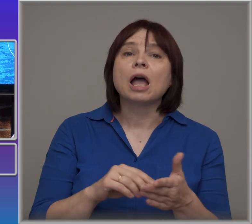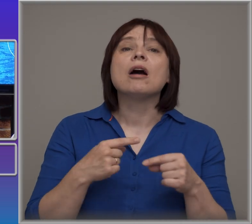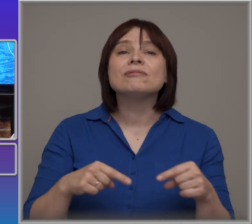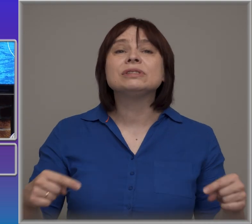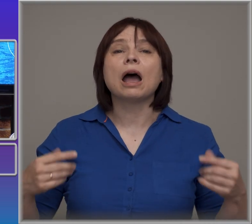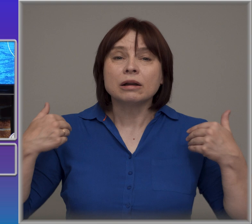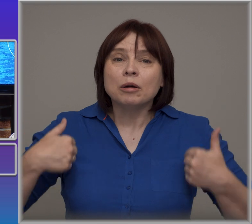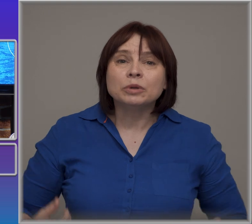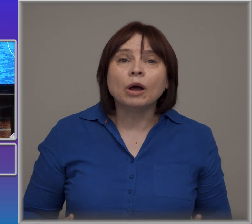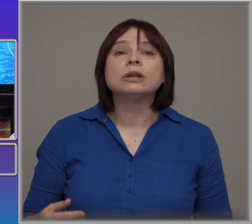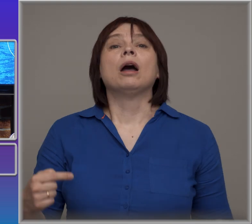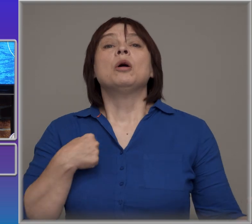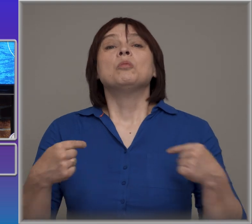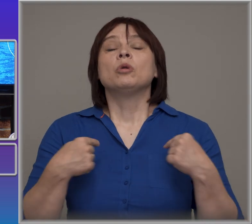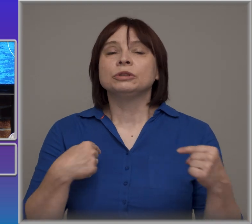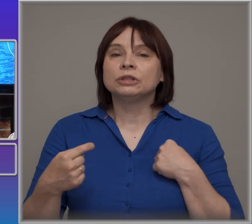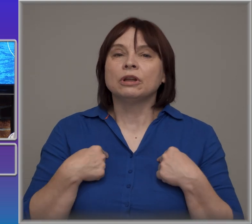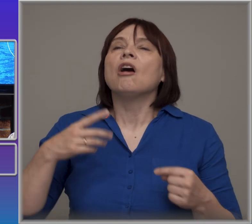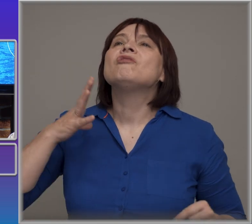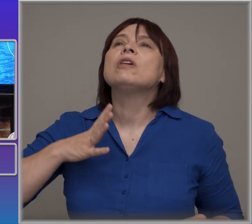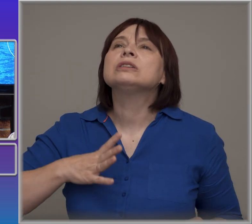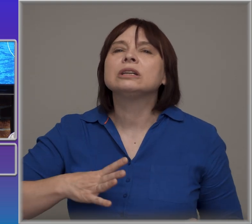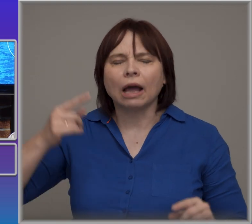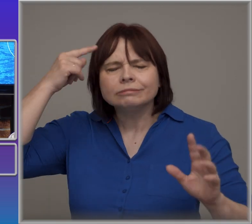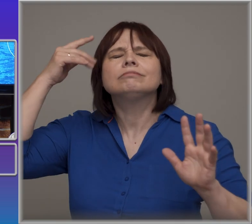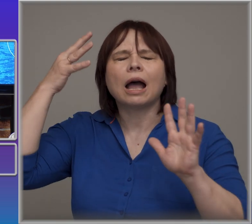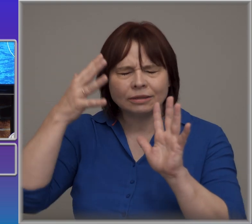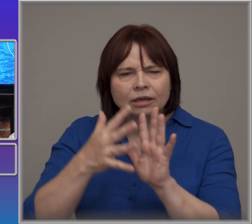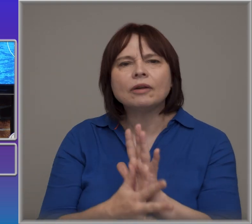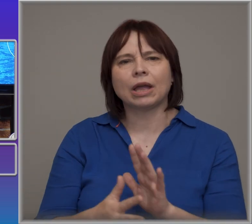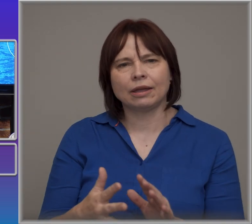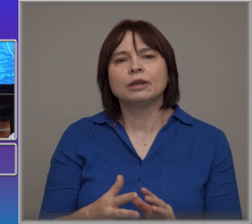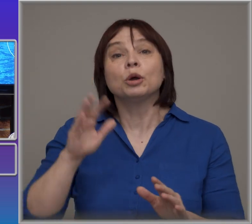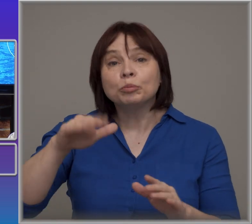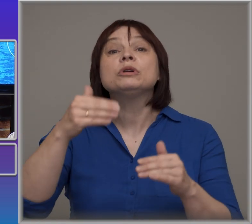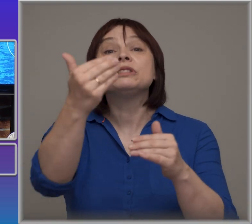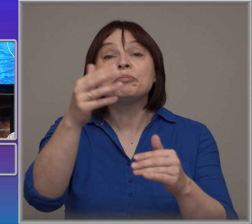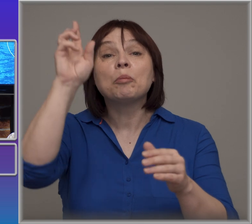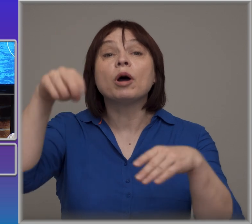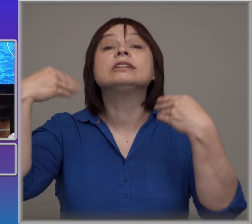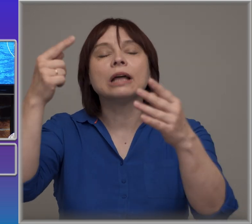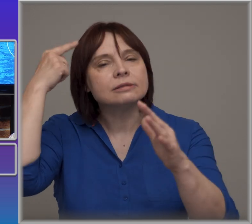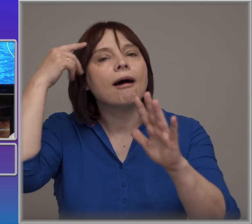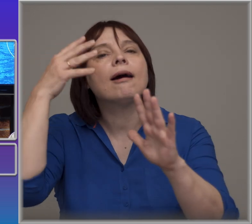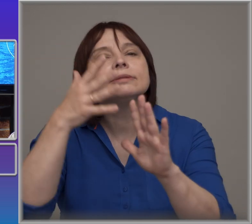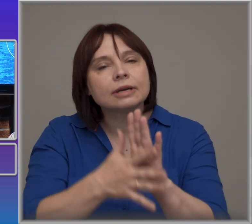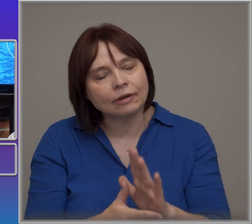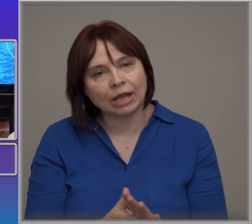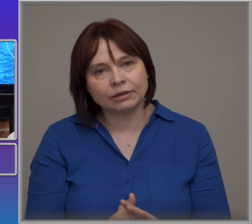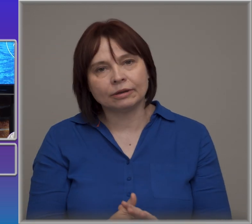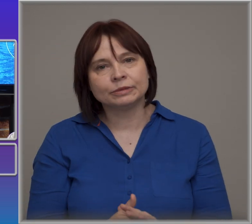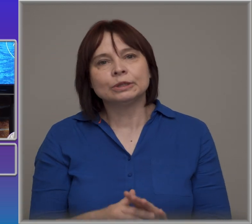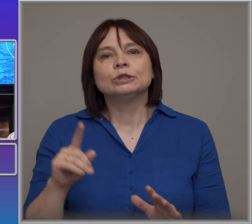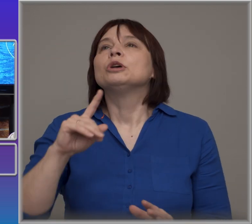плоть, стенает и мучится в ожидании откровения сынов Божьих, Господь. И пусть придет это откровение, Господь. Пусть придет, Господь, чтобы,